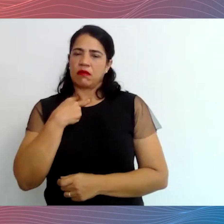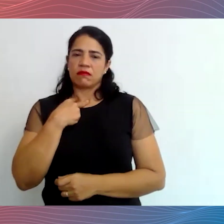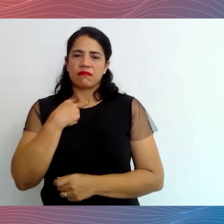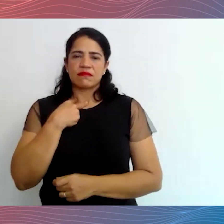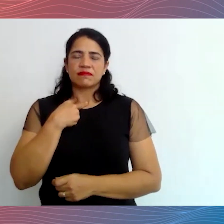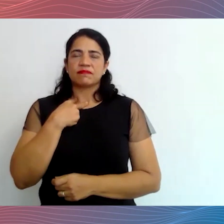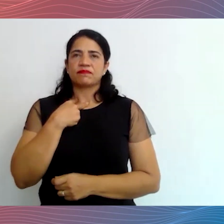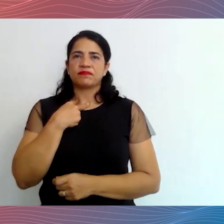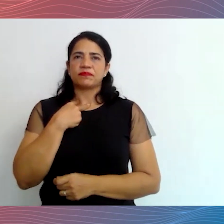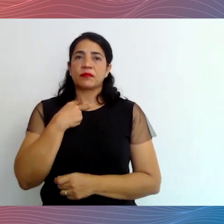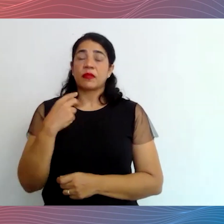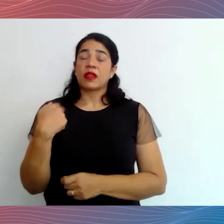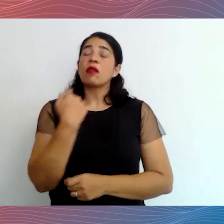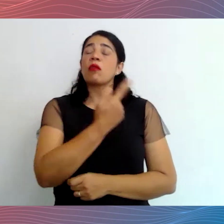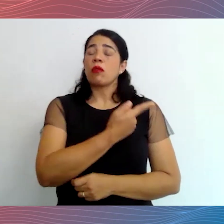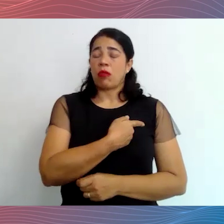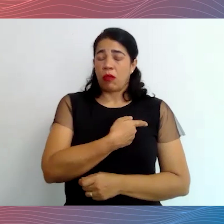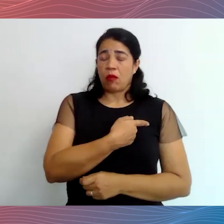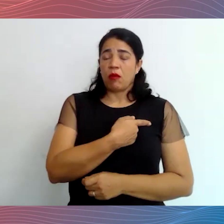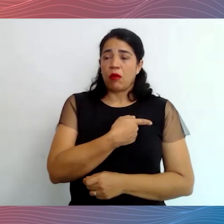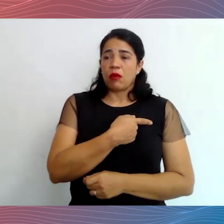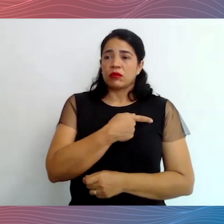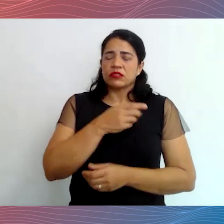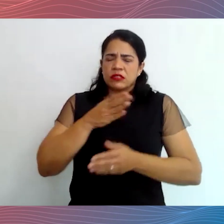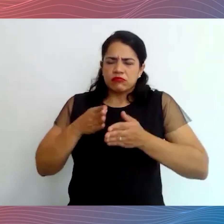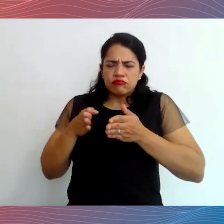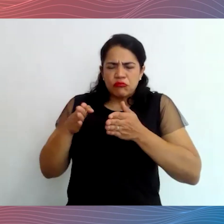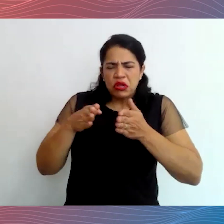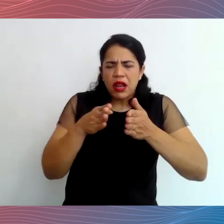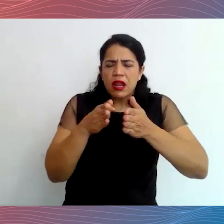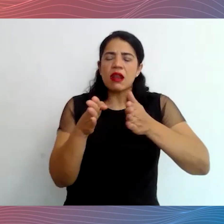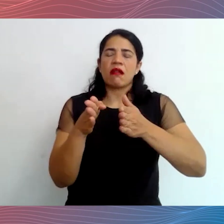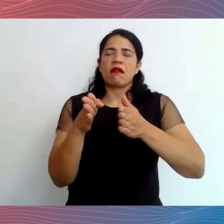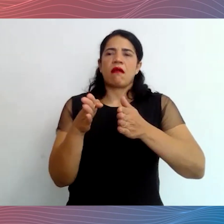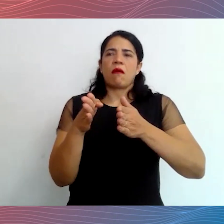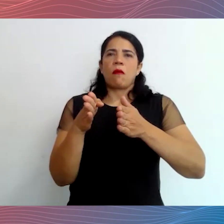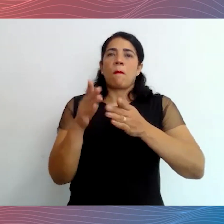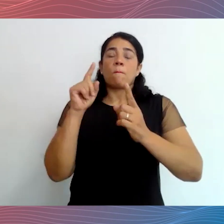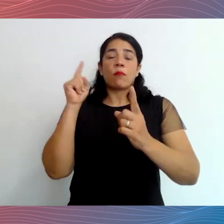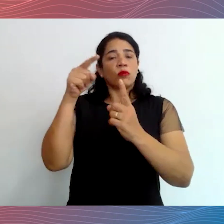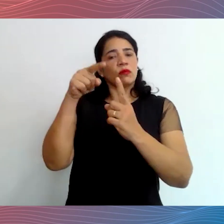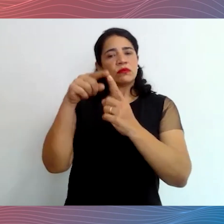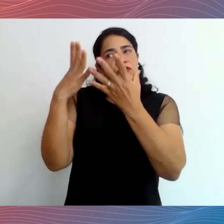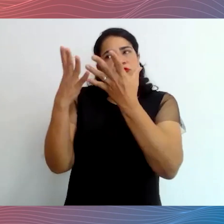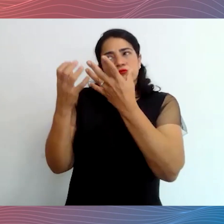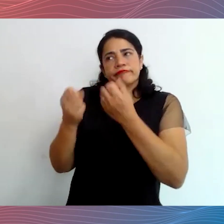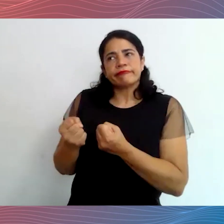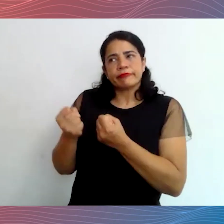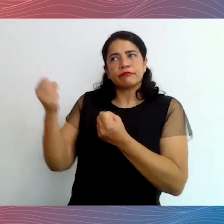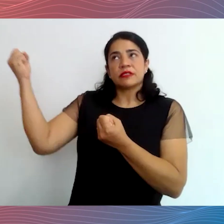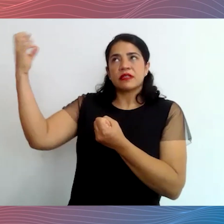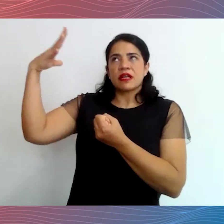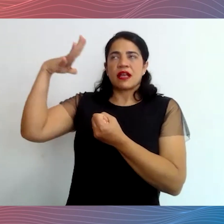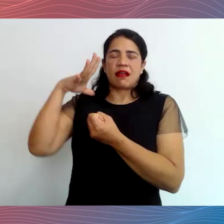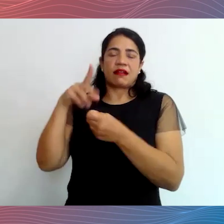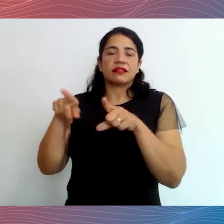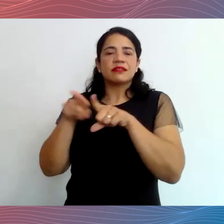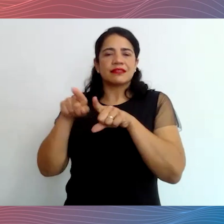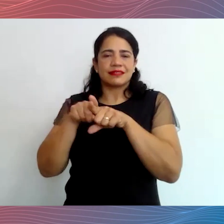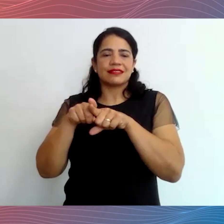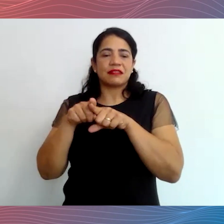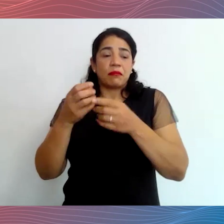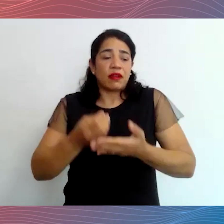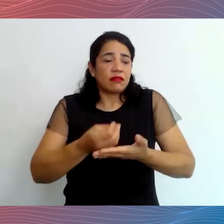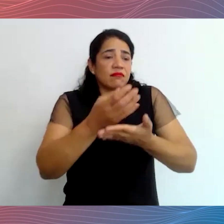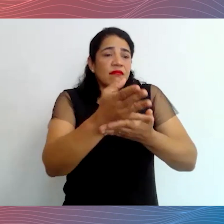somos canais para receber a graça e fluir para os outros, porque no dia em que nós recebemos e cremos no Senhor